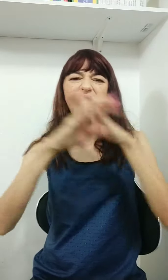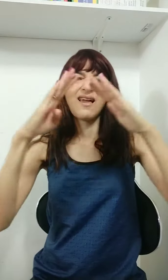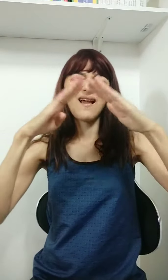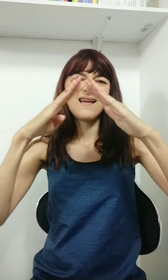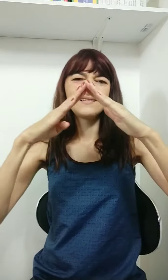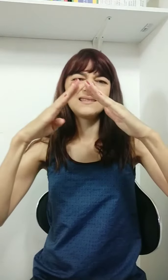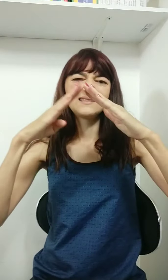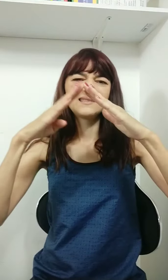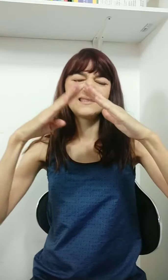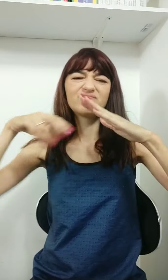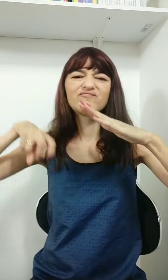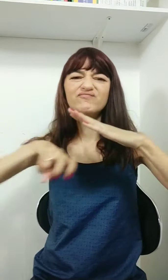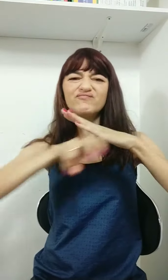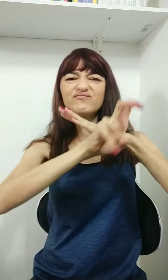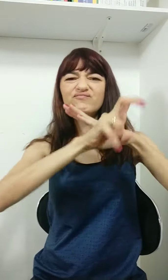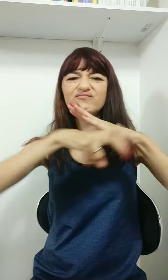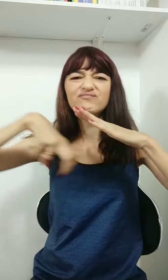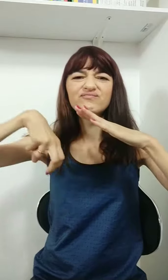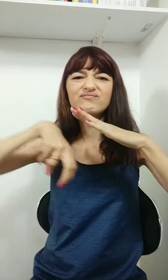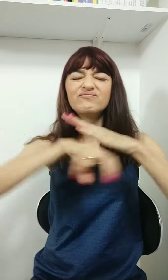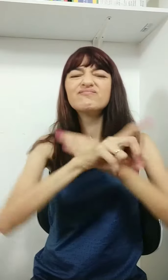de passear, eu prefiro ficar ali em casa.